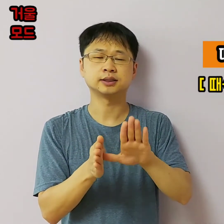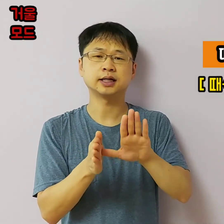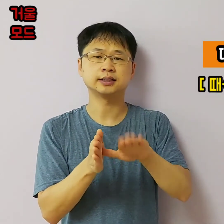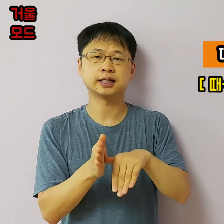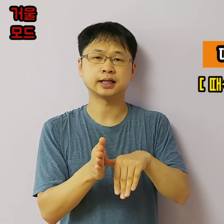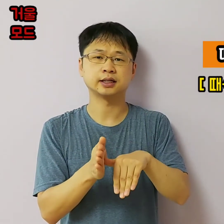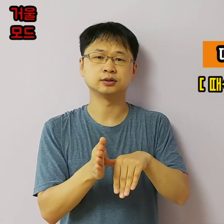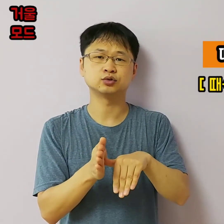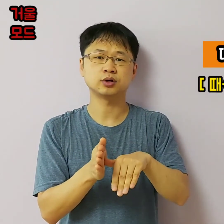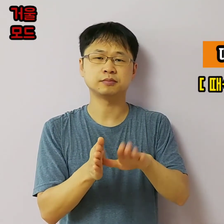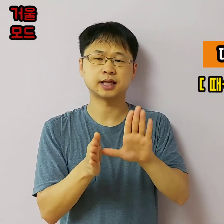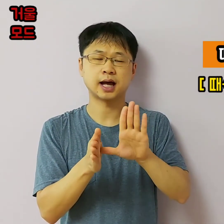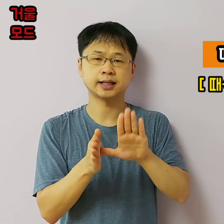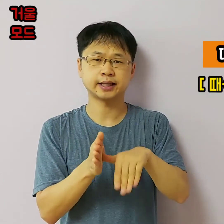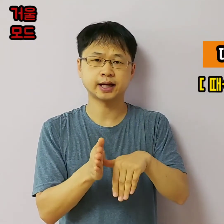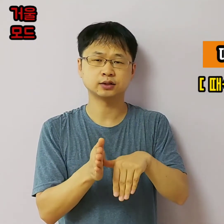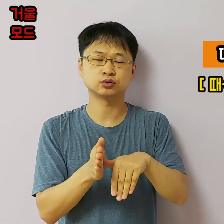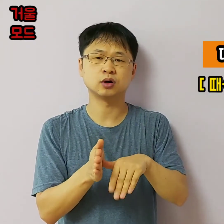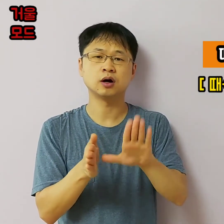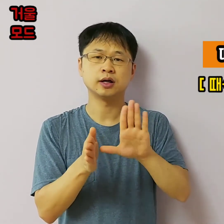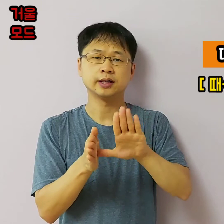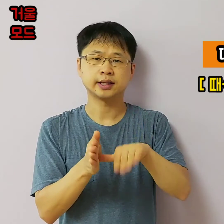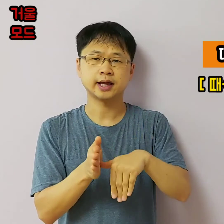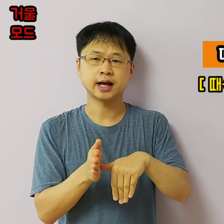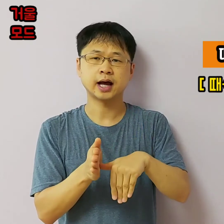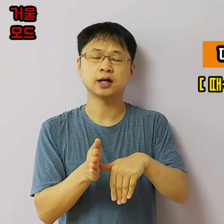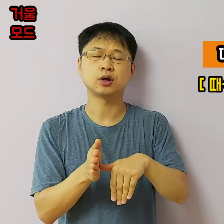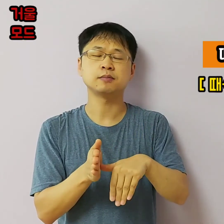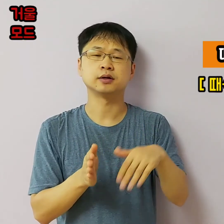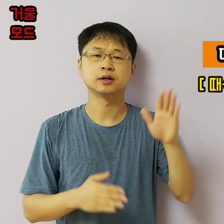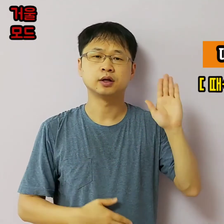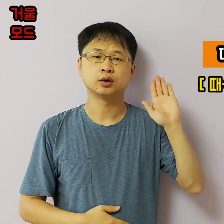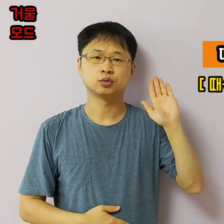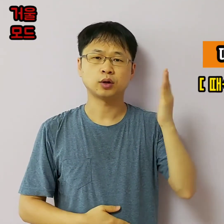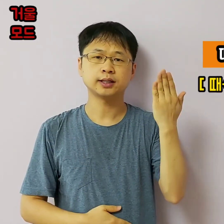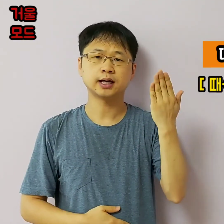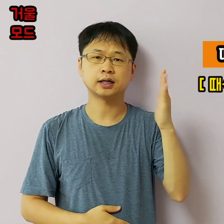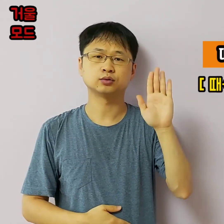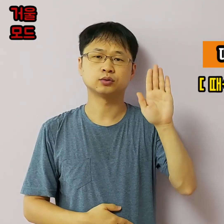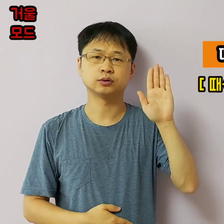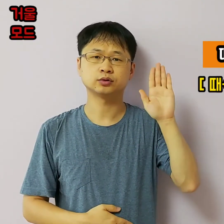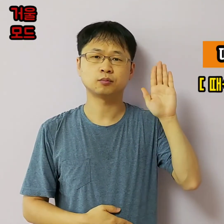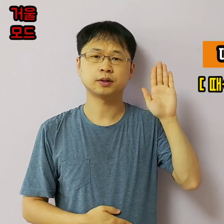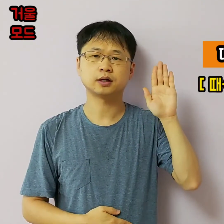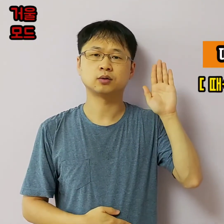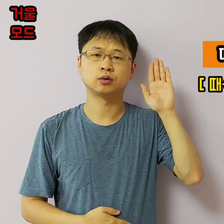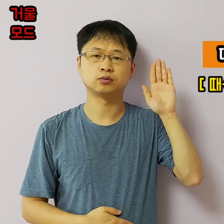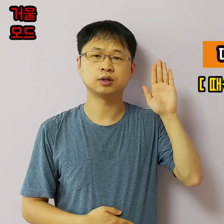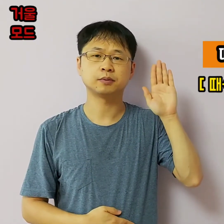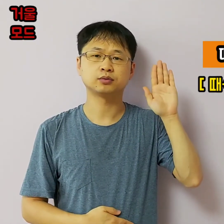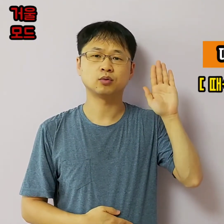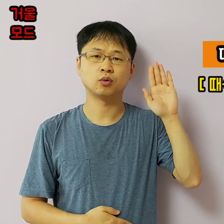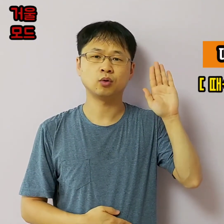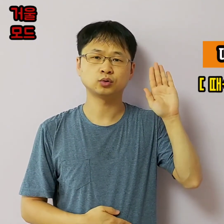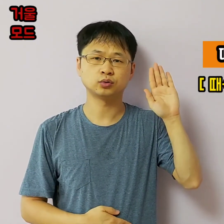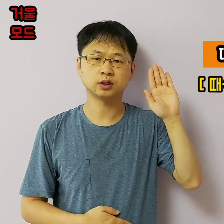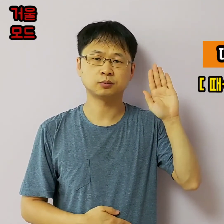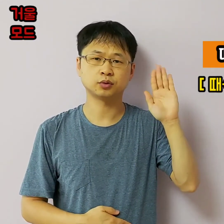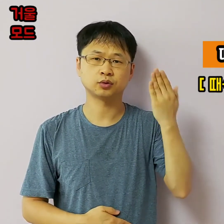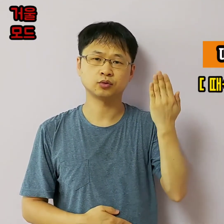시간을 나타내는 수어입니다. 때라는 수어. 때가 되면 되다라는 수어는 손바닥을 얼굴 옆에 두고 손등이 보이도록